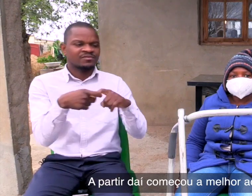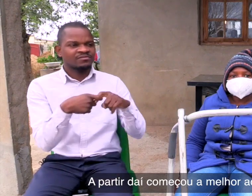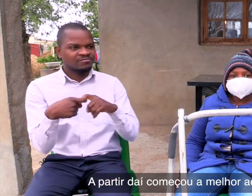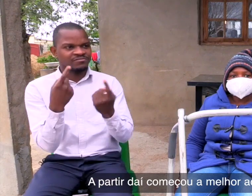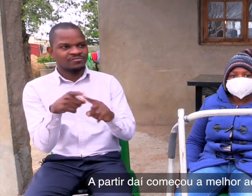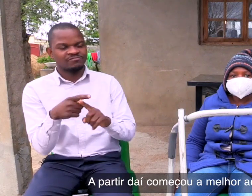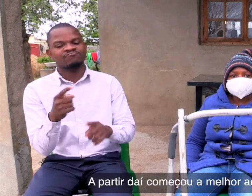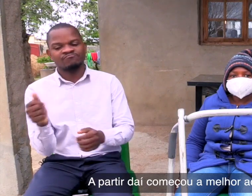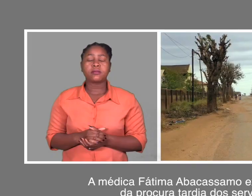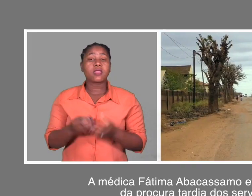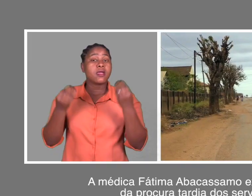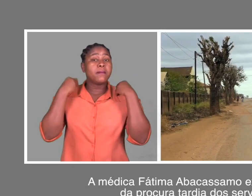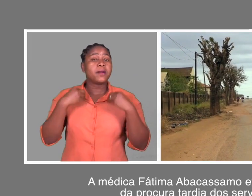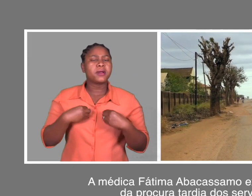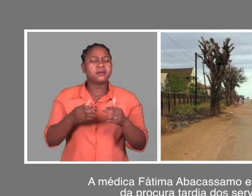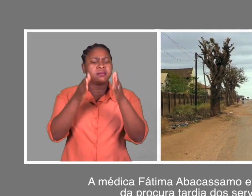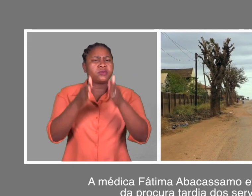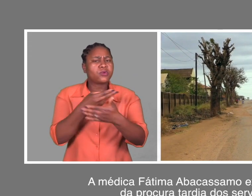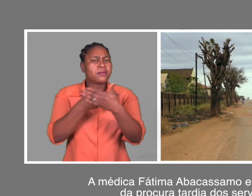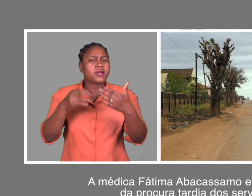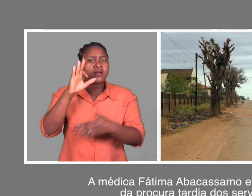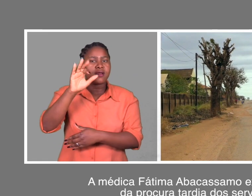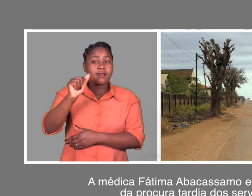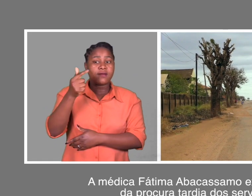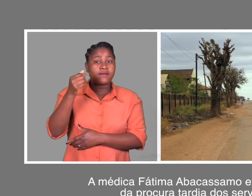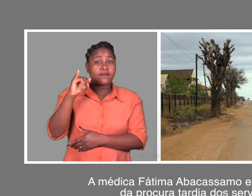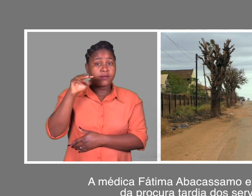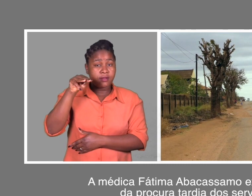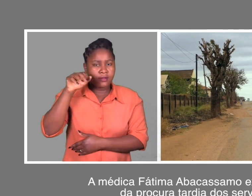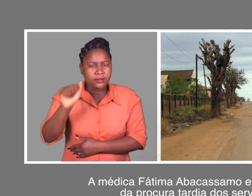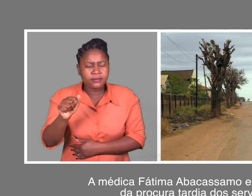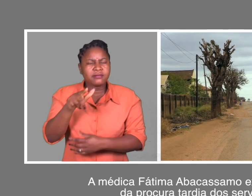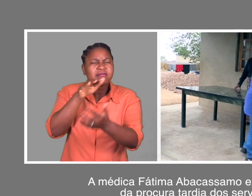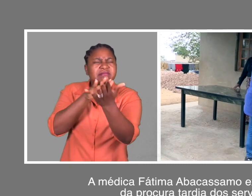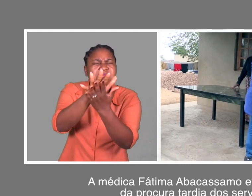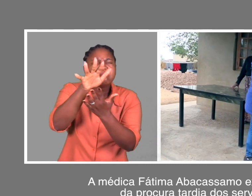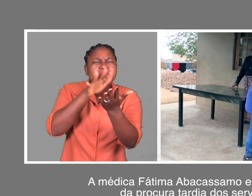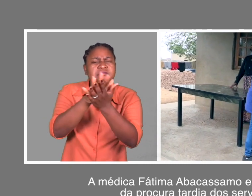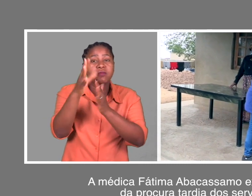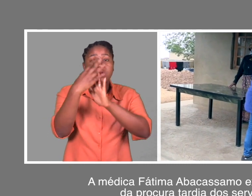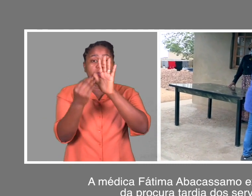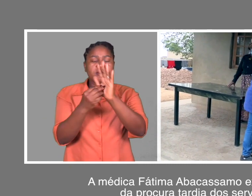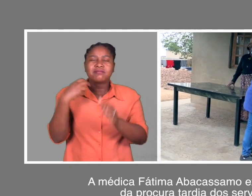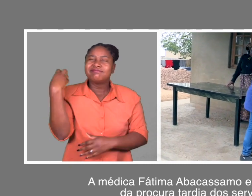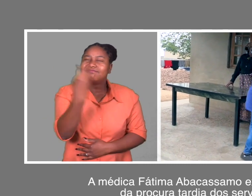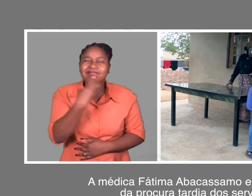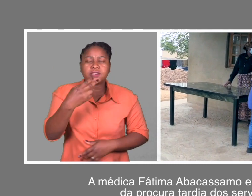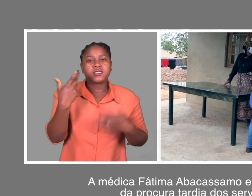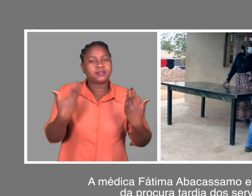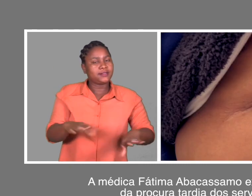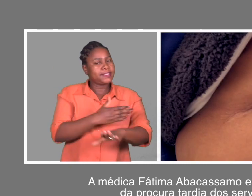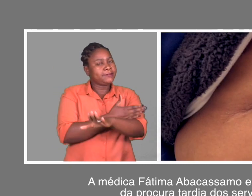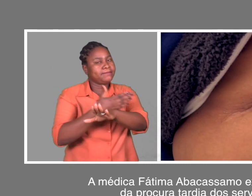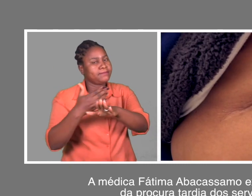melhorar, a partir daí... A médica Fátima Bacassam explica as implicações da procura tardia